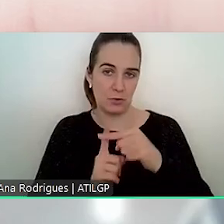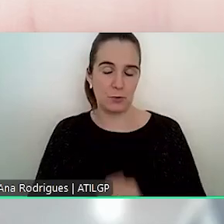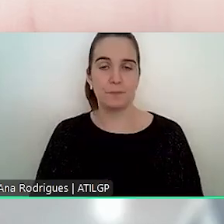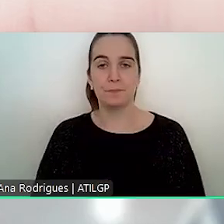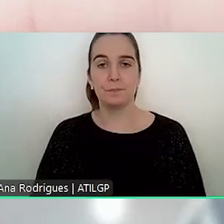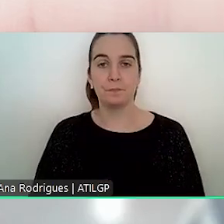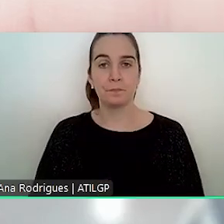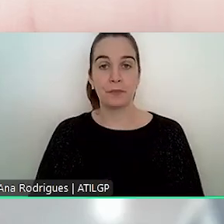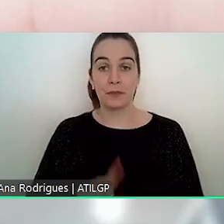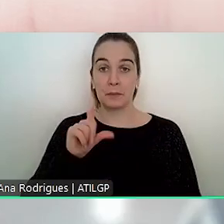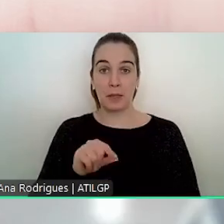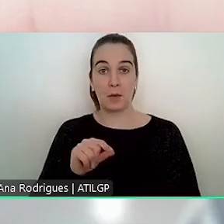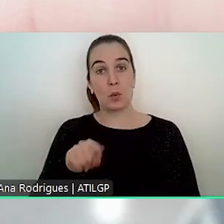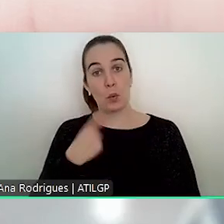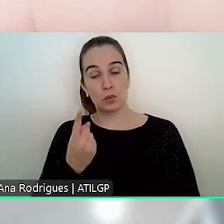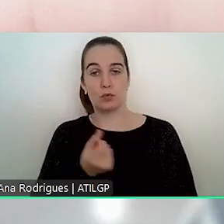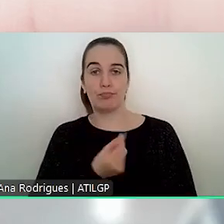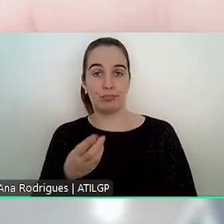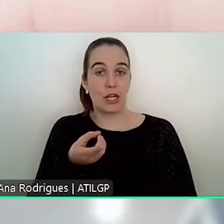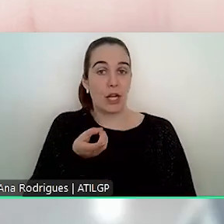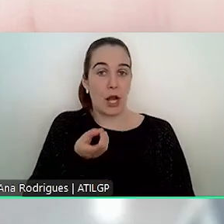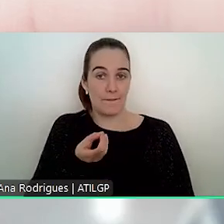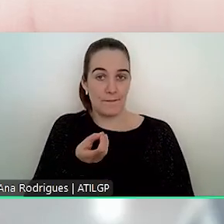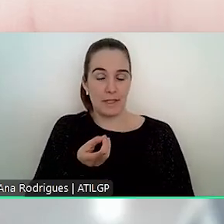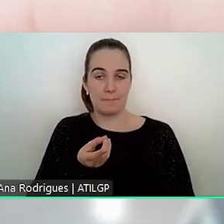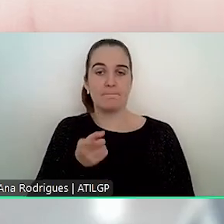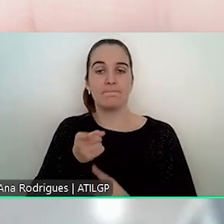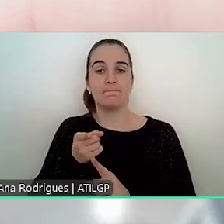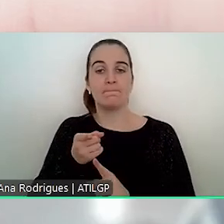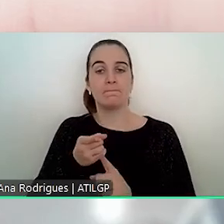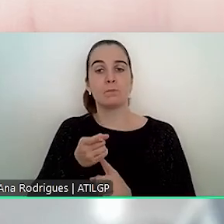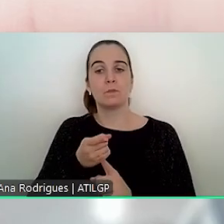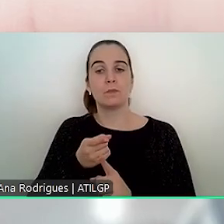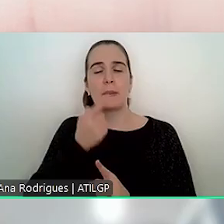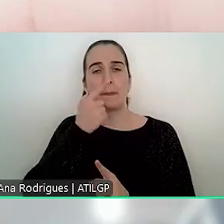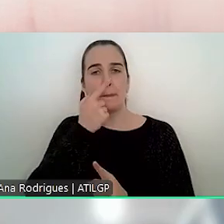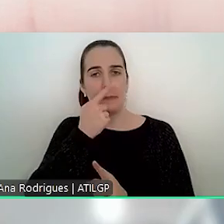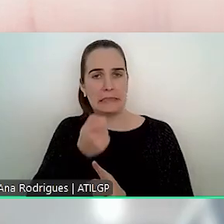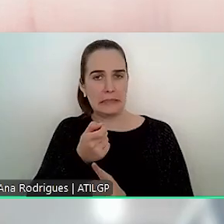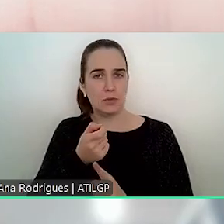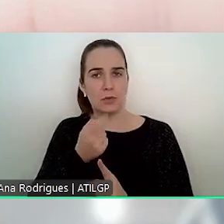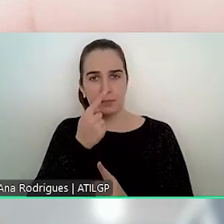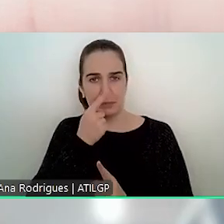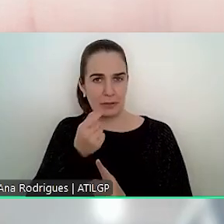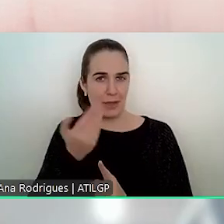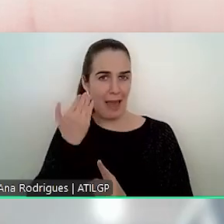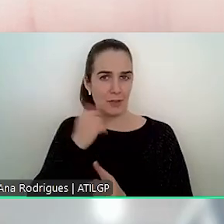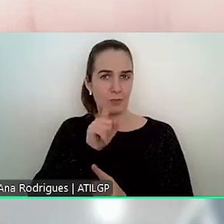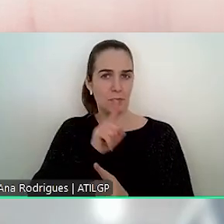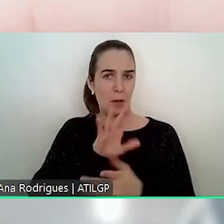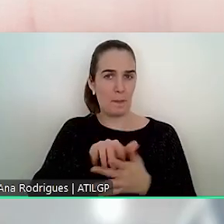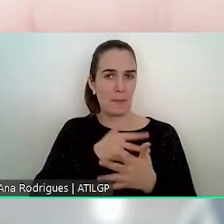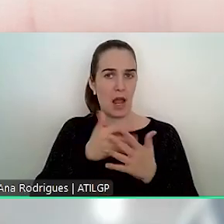Depois tínhamos, por exemplo, aqui o compromisso 9, que vem um bocadinho atrelado àquilo que tinha sido o primeiro plano de